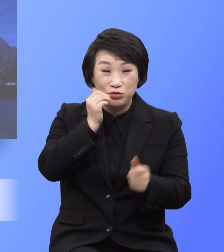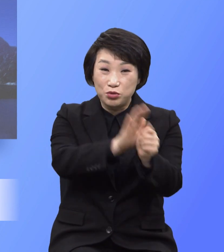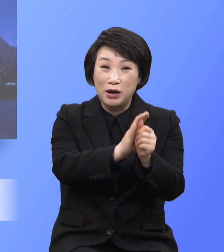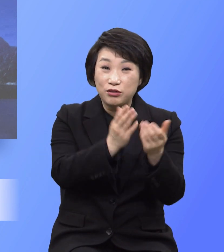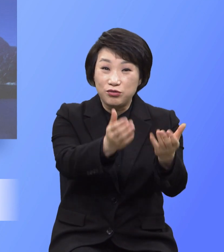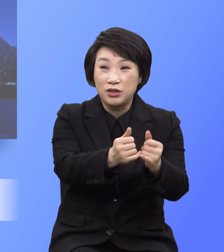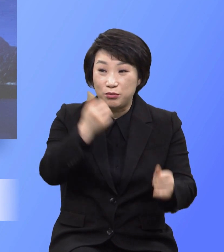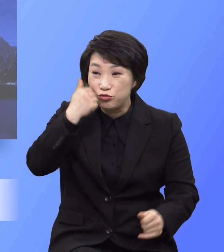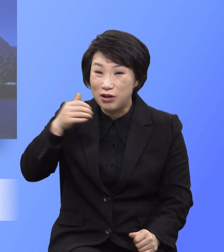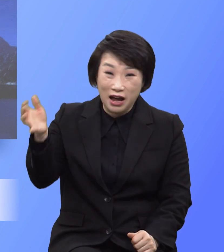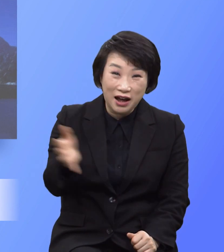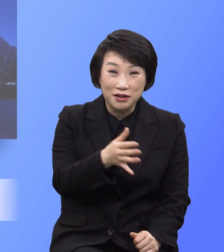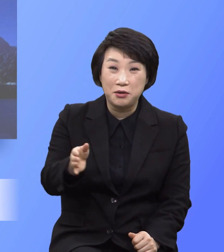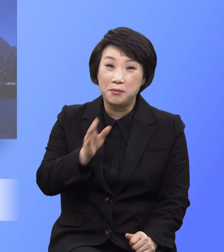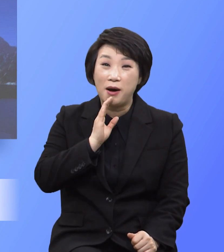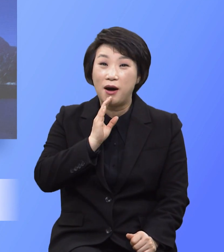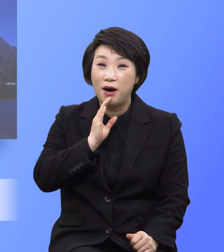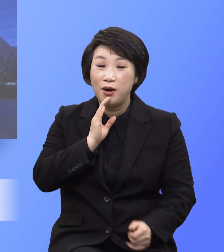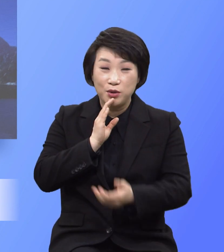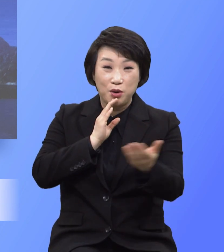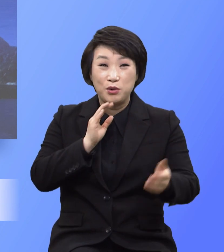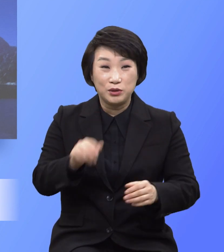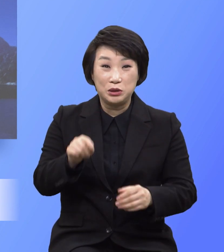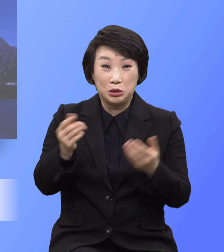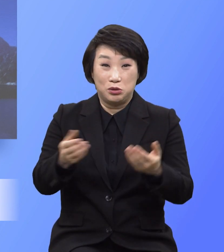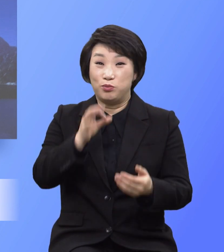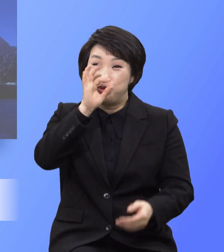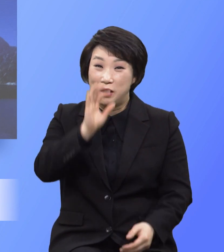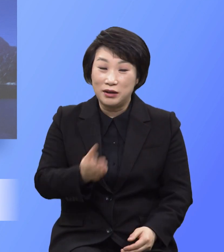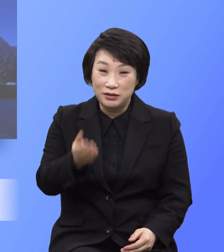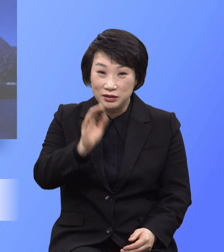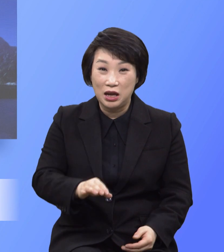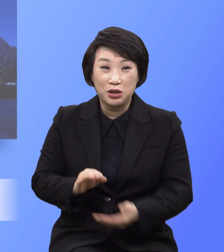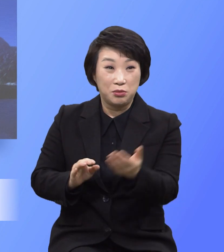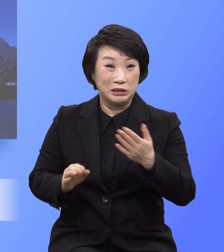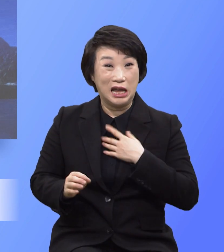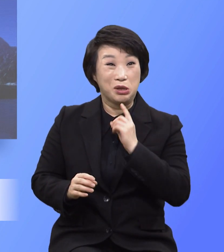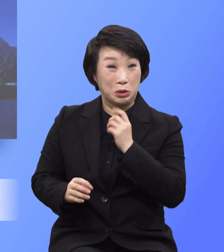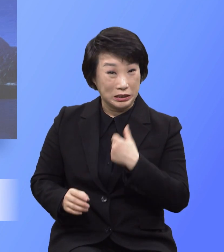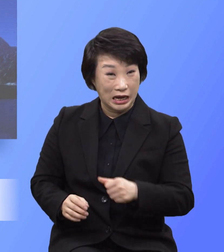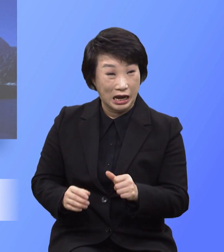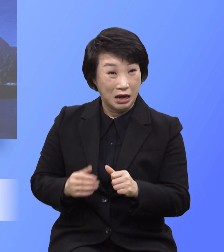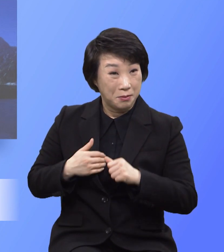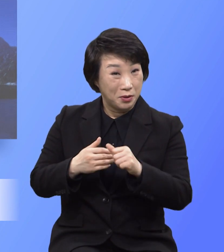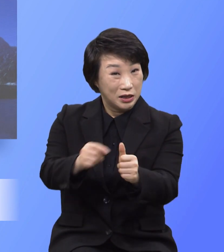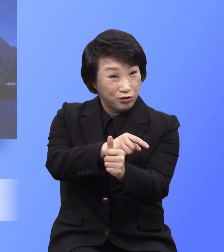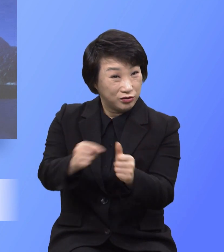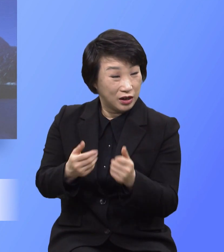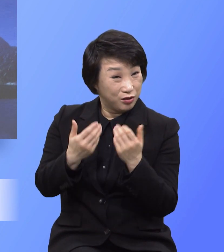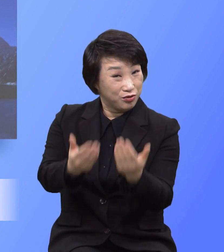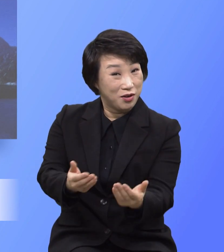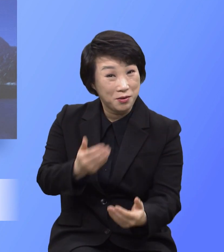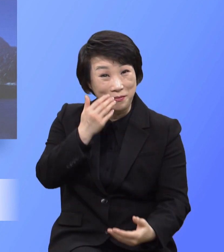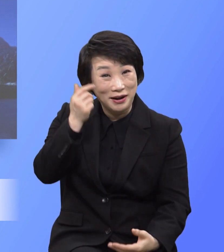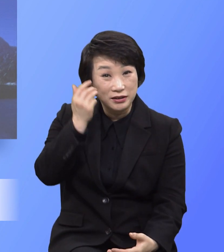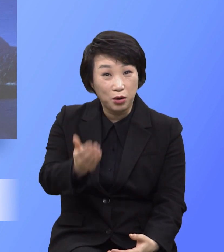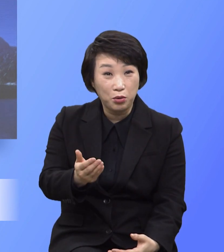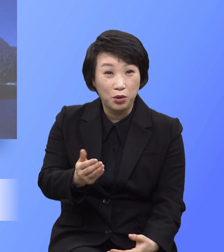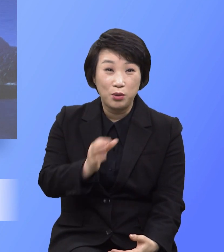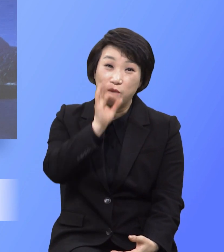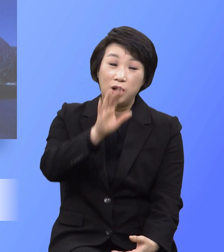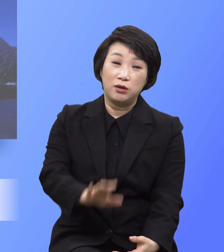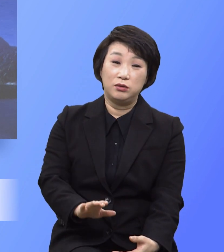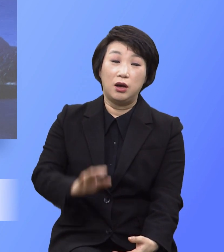생각해 보세요. 근데 그것도 못 오는데 무슨 독생자. 근데 하나님은 자기